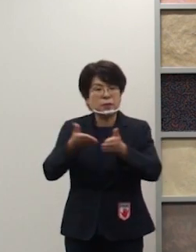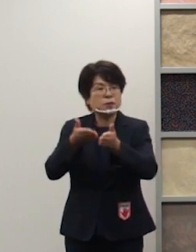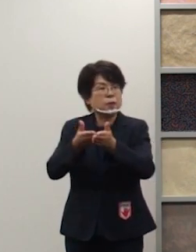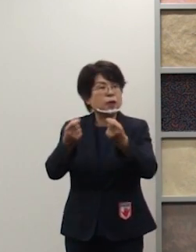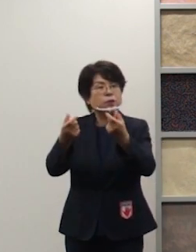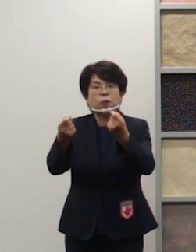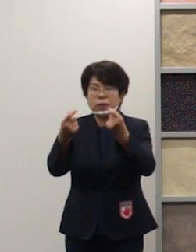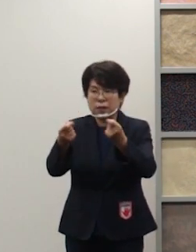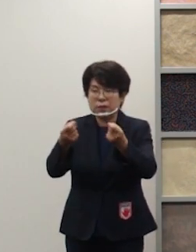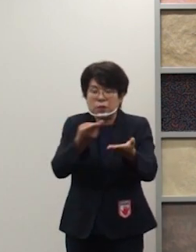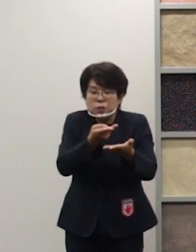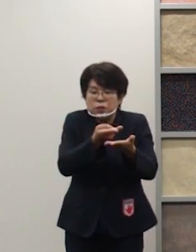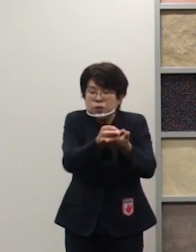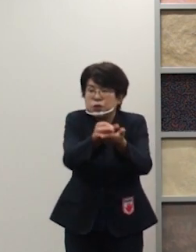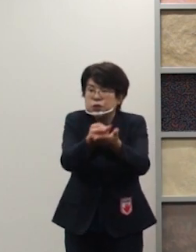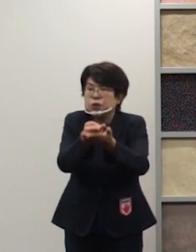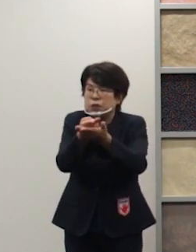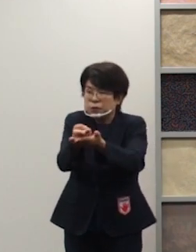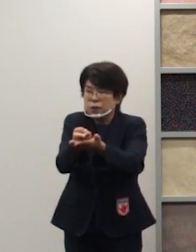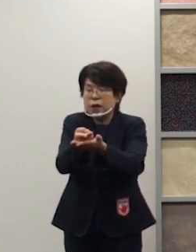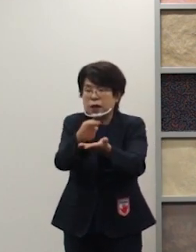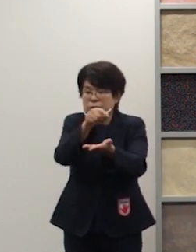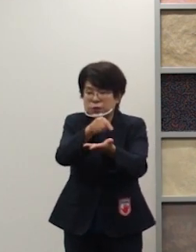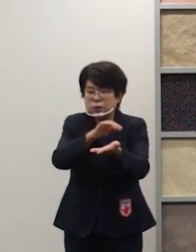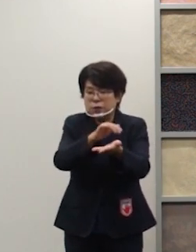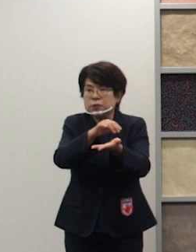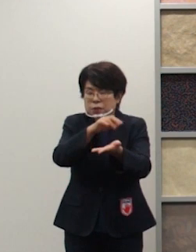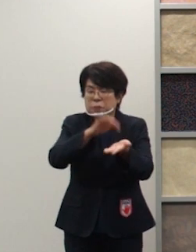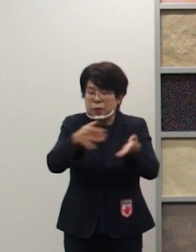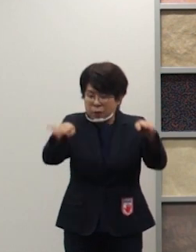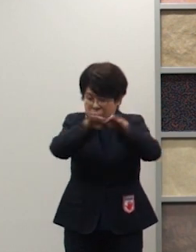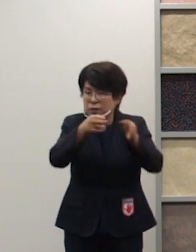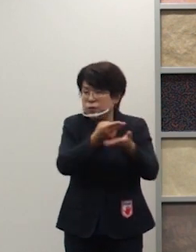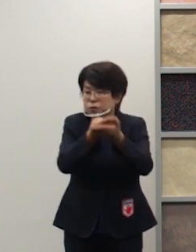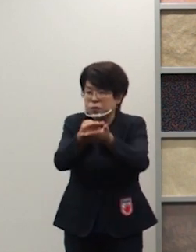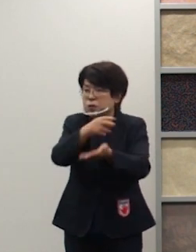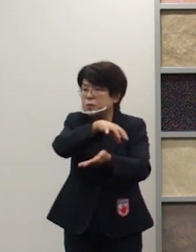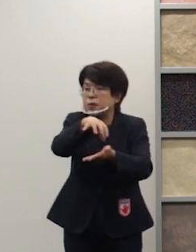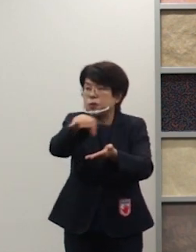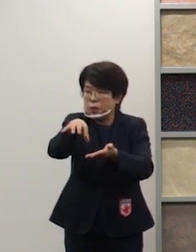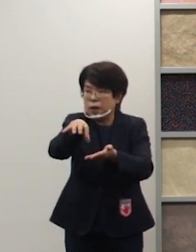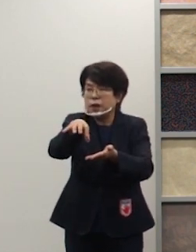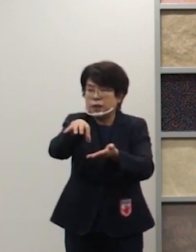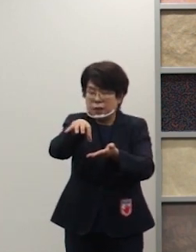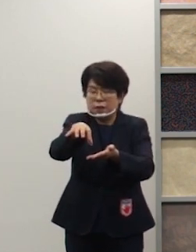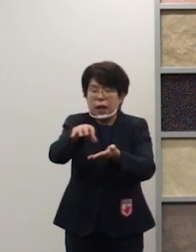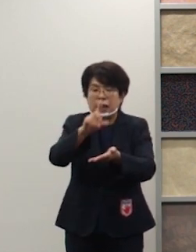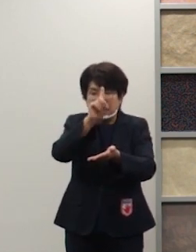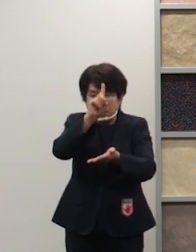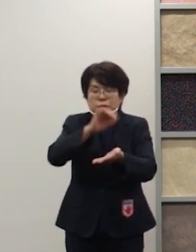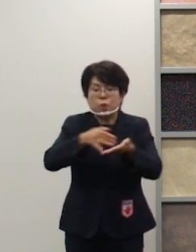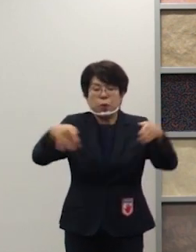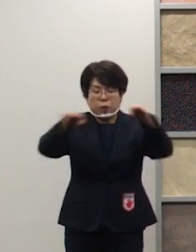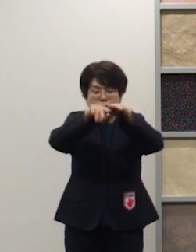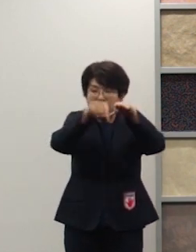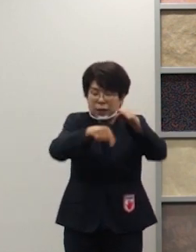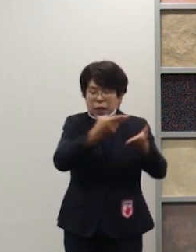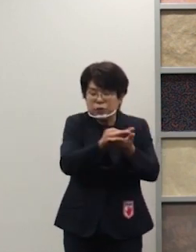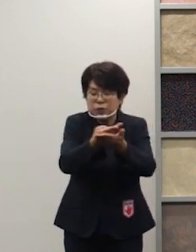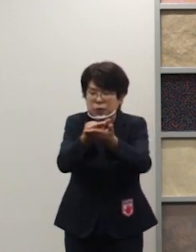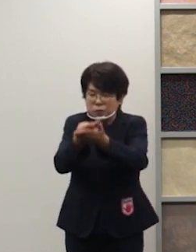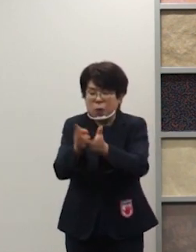には入院の患者さんを受け入れる医療機関についてはかなりの病床数を1病院で確保していただいている病院が多いものです